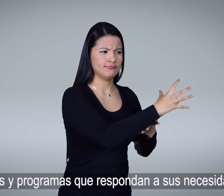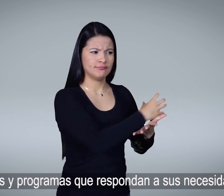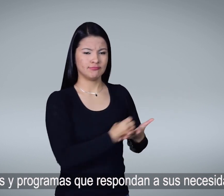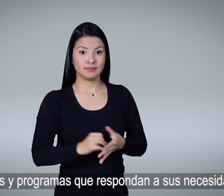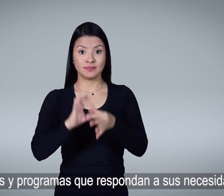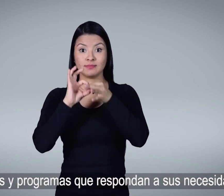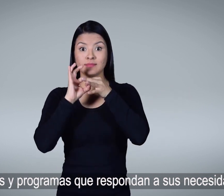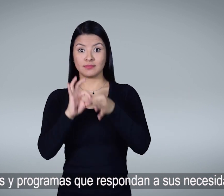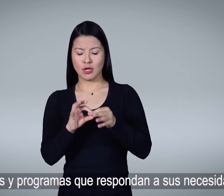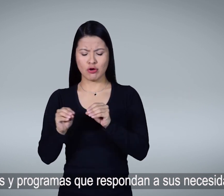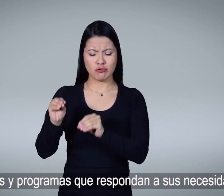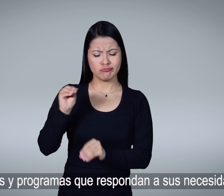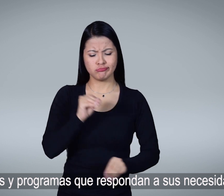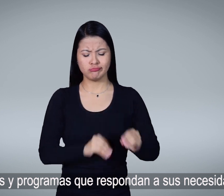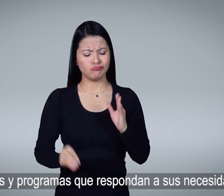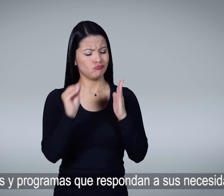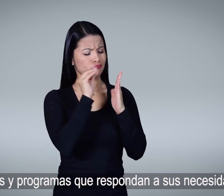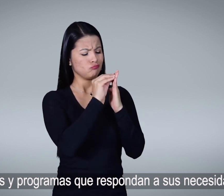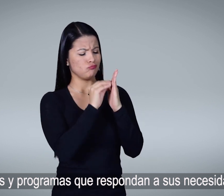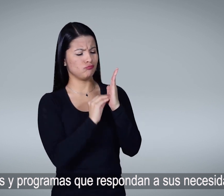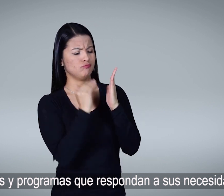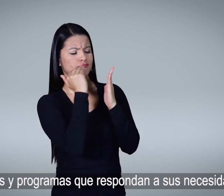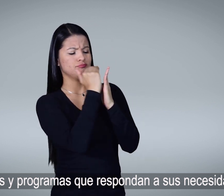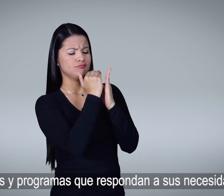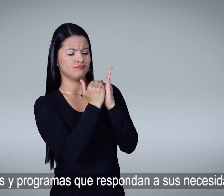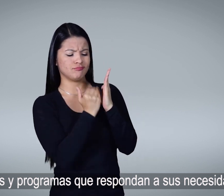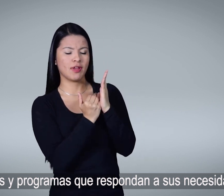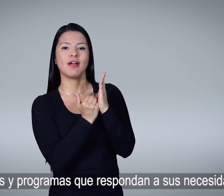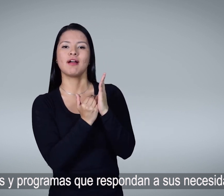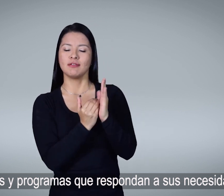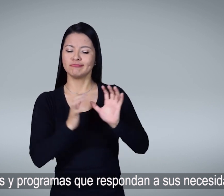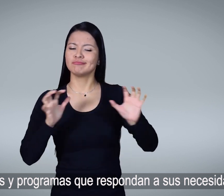acciones y programas que respondan a sus necesidades.